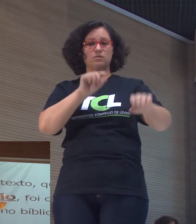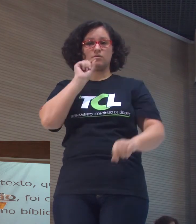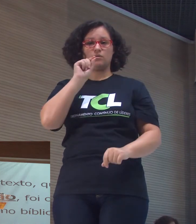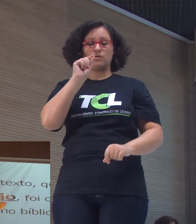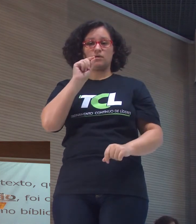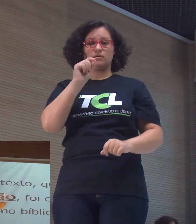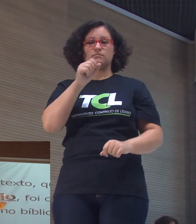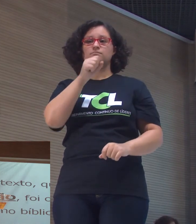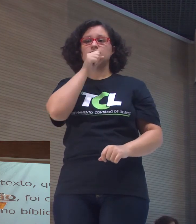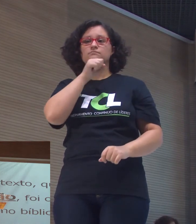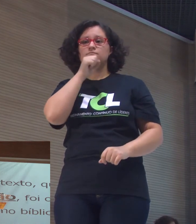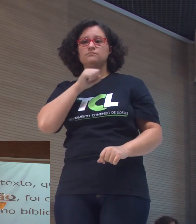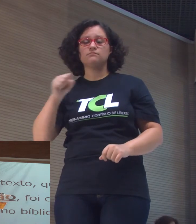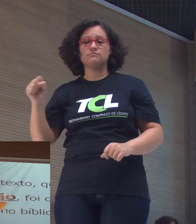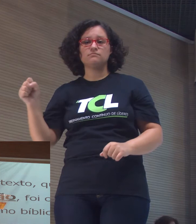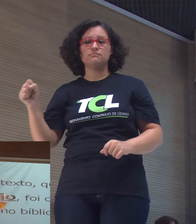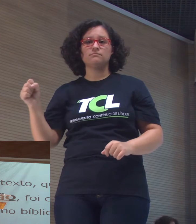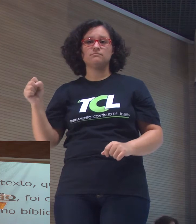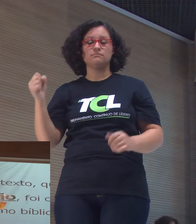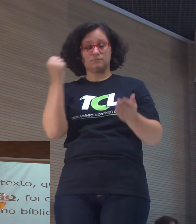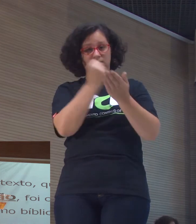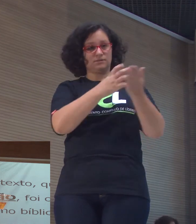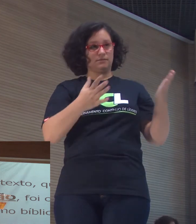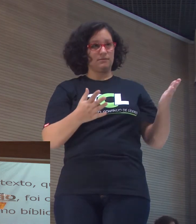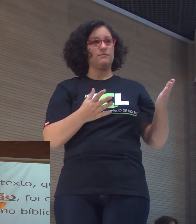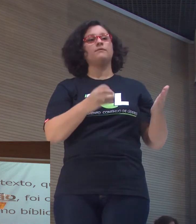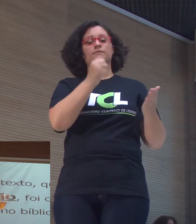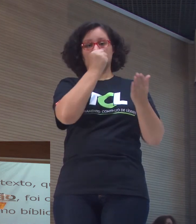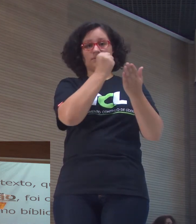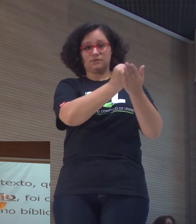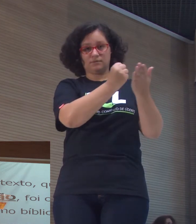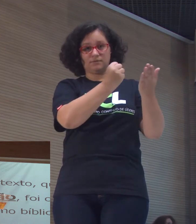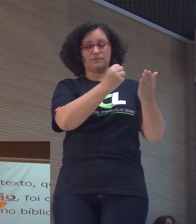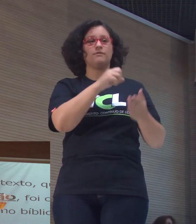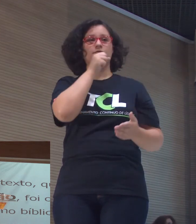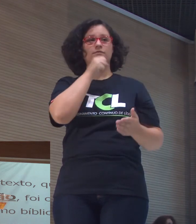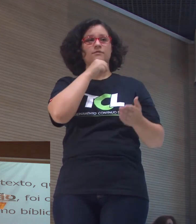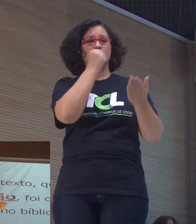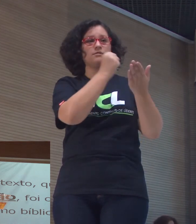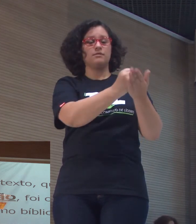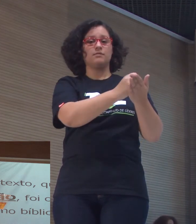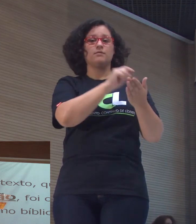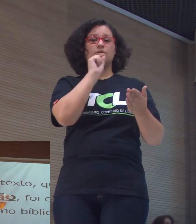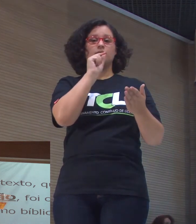Testamento apontava para a vinda do Messias. Dizia que o Messias